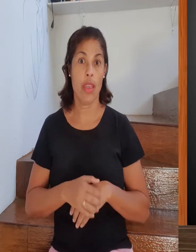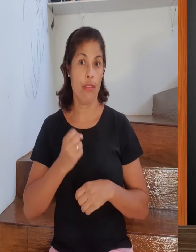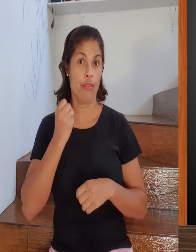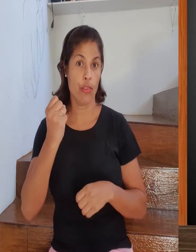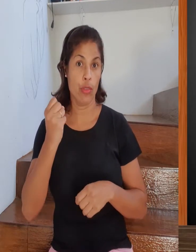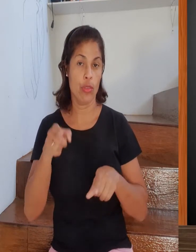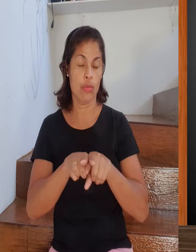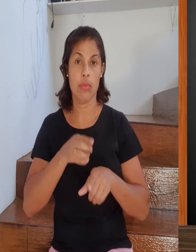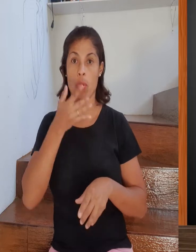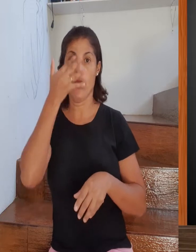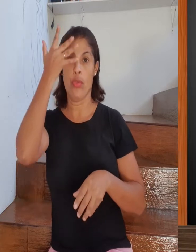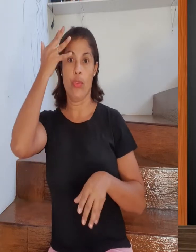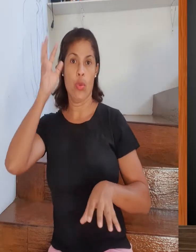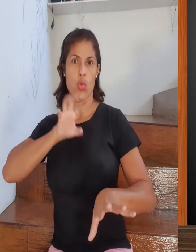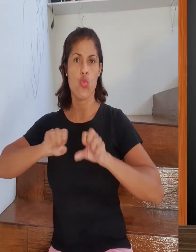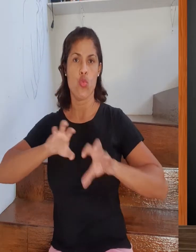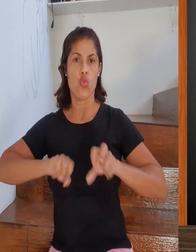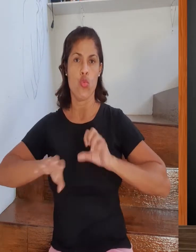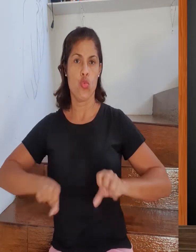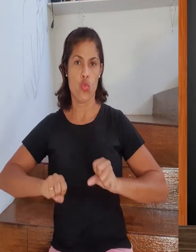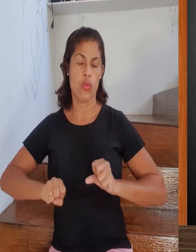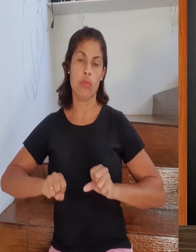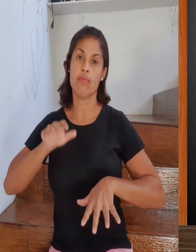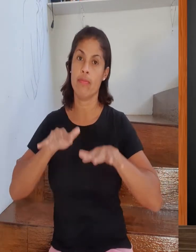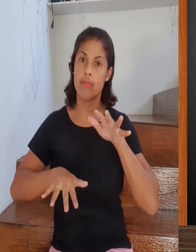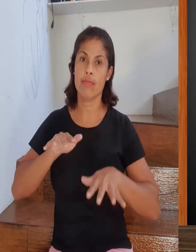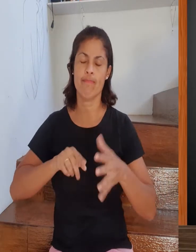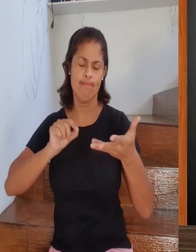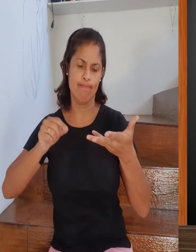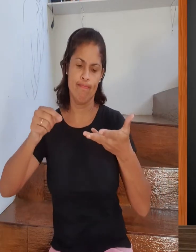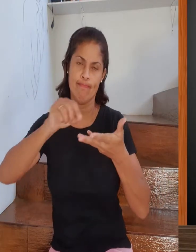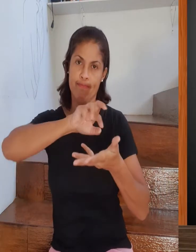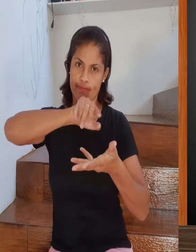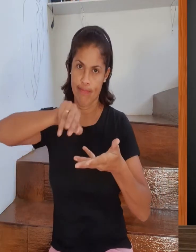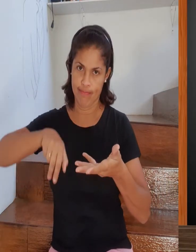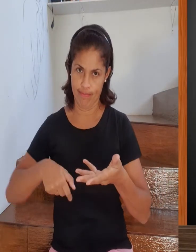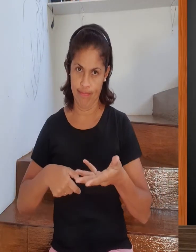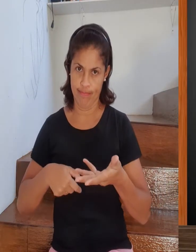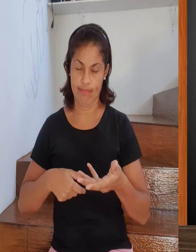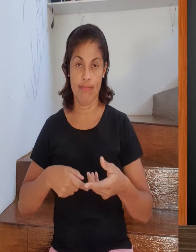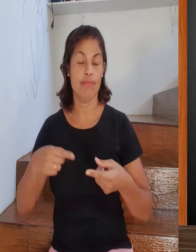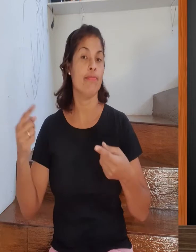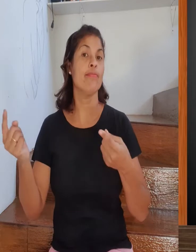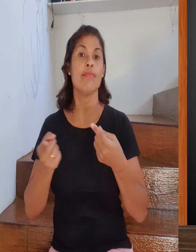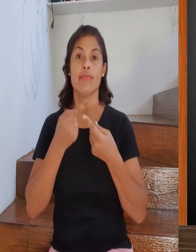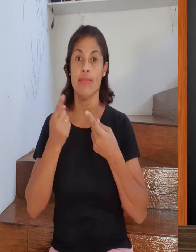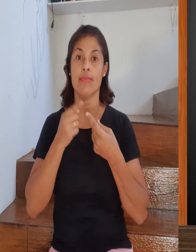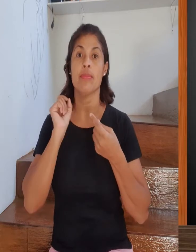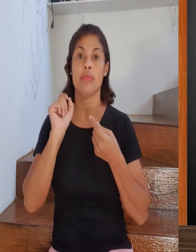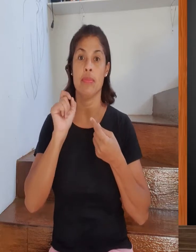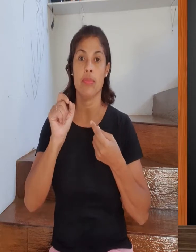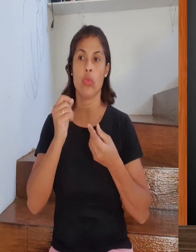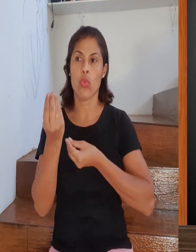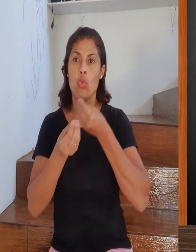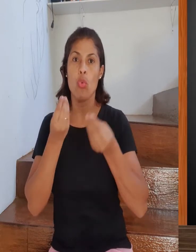A intensidade e a velocidade de absorção de fármacos depende de uma série de fatores.